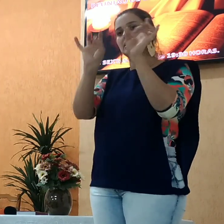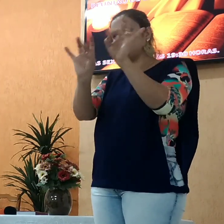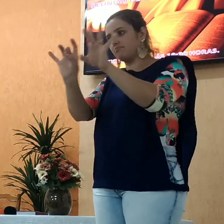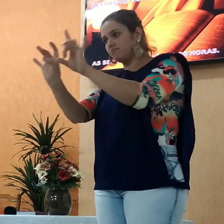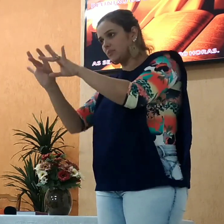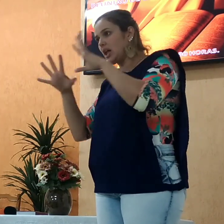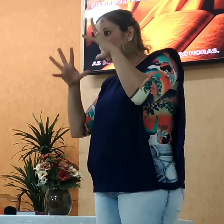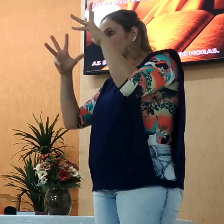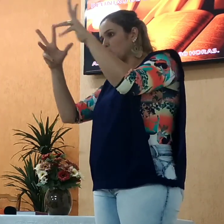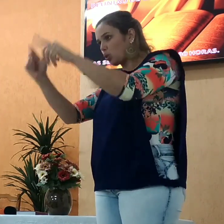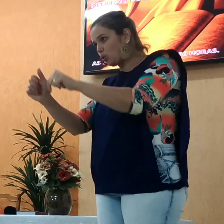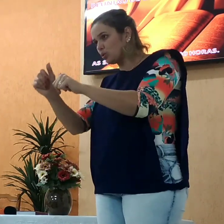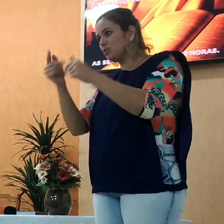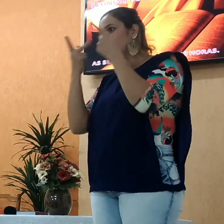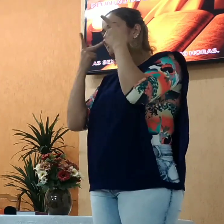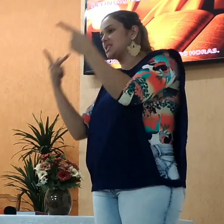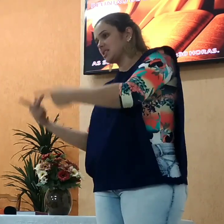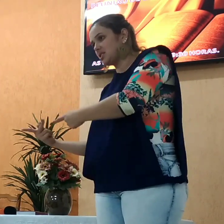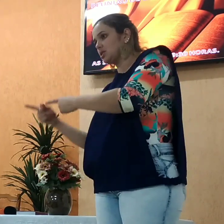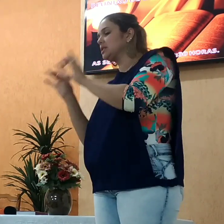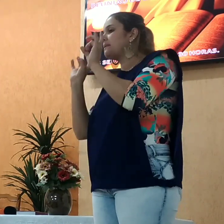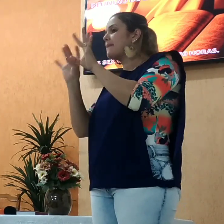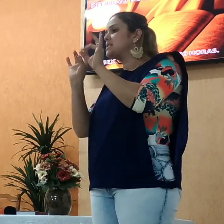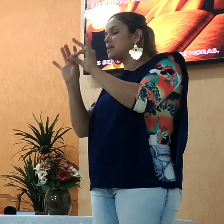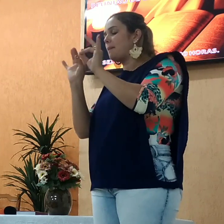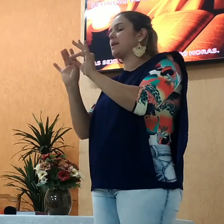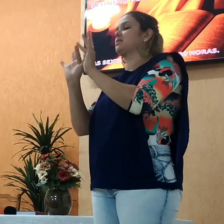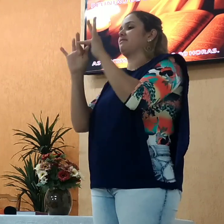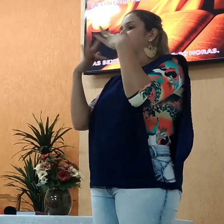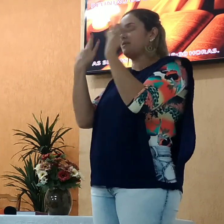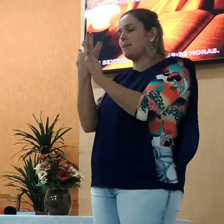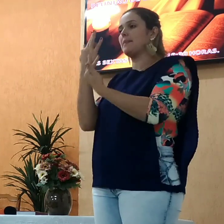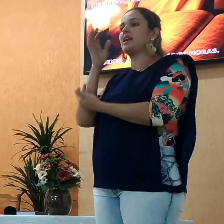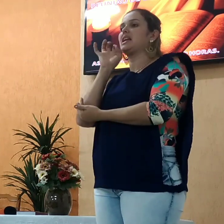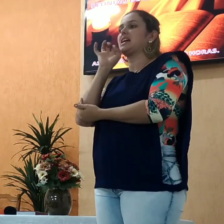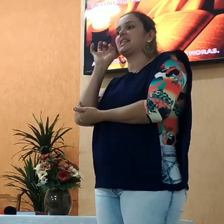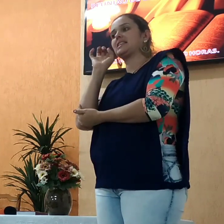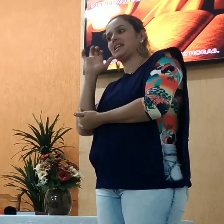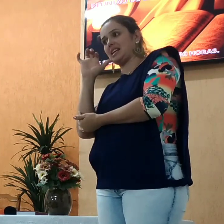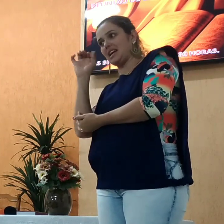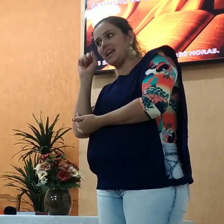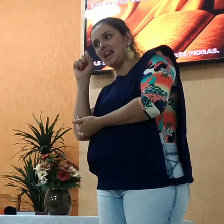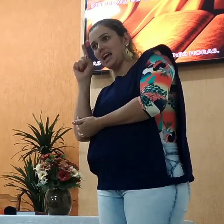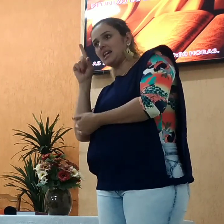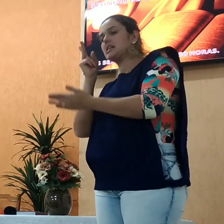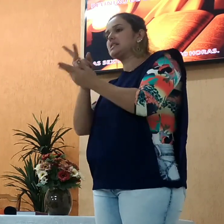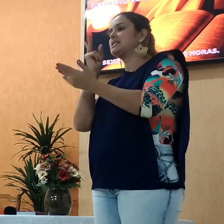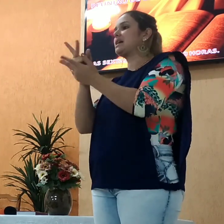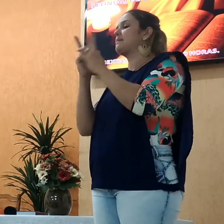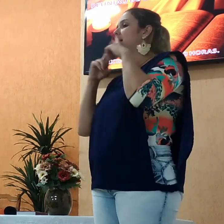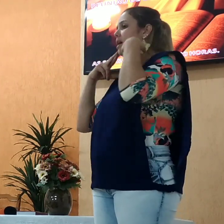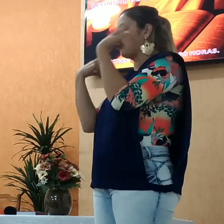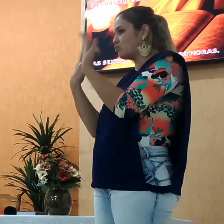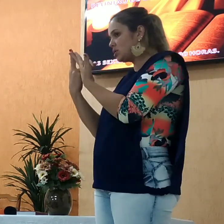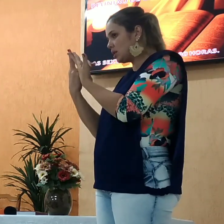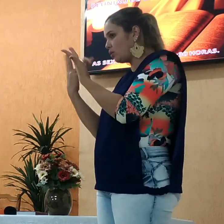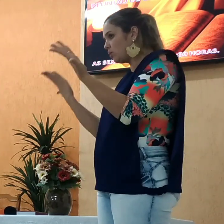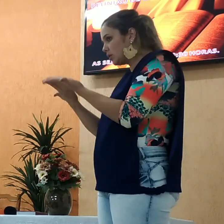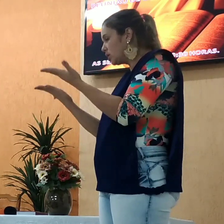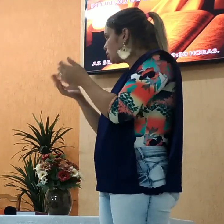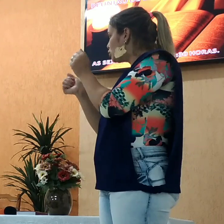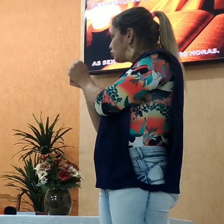especialmente a família da Enaia, do nosso irmão Éder, e sempre quando é feita essa reunião de ações de graça, eles estão